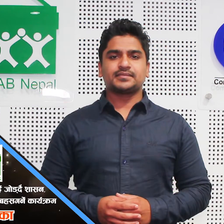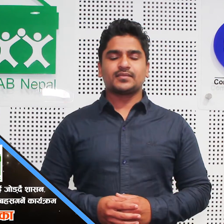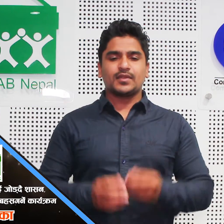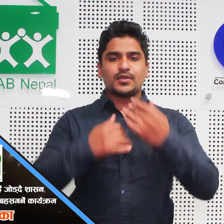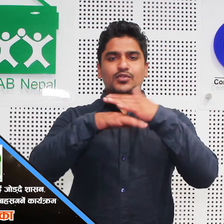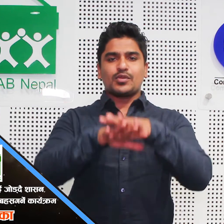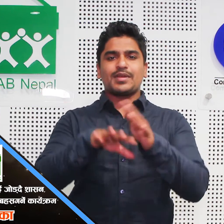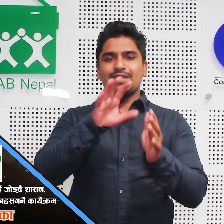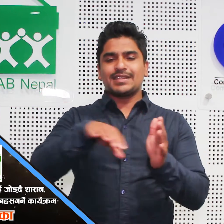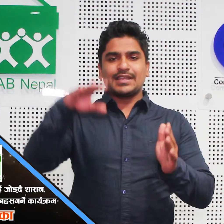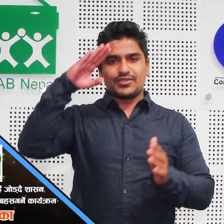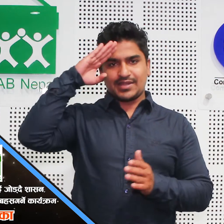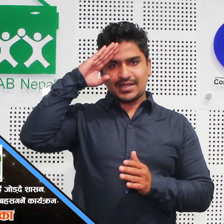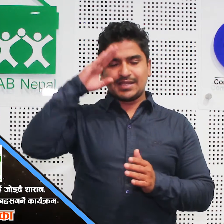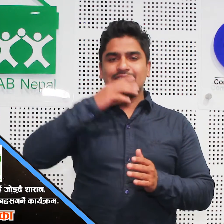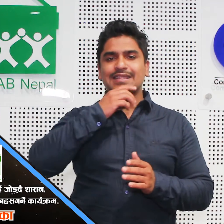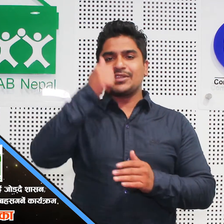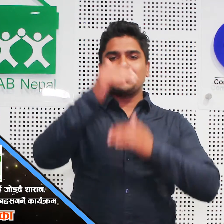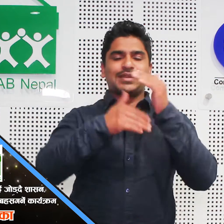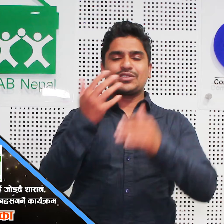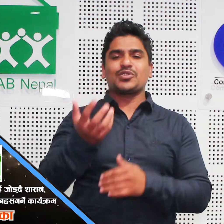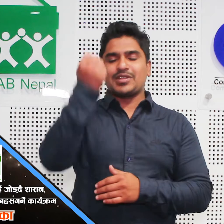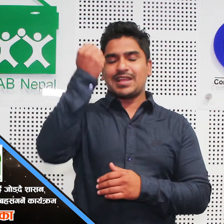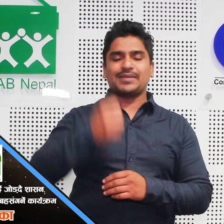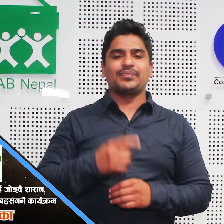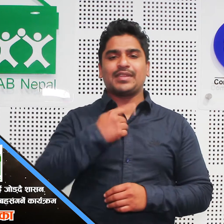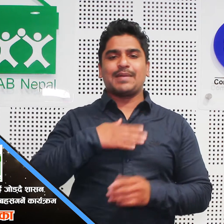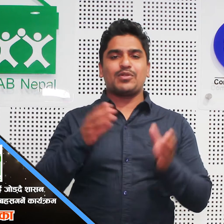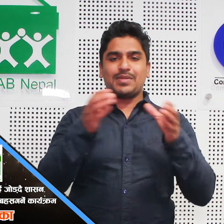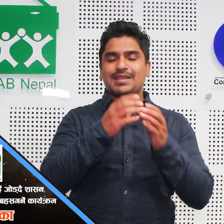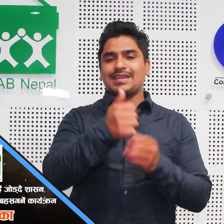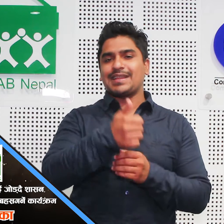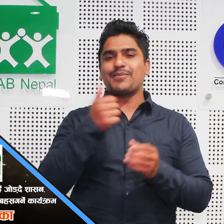समावेशी स्थानीय सरकार दिगो विकासको हकदार हाम्रो पालिका राम्रो पालिका।